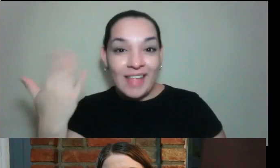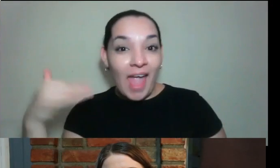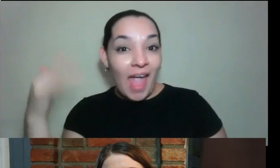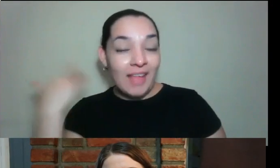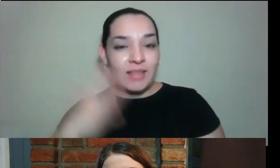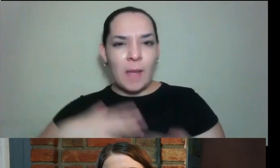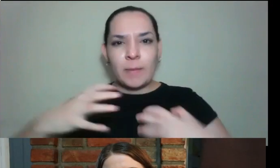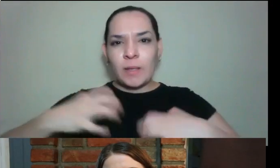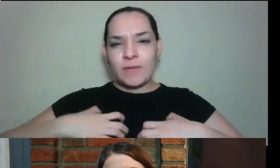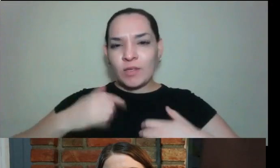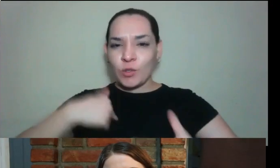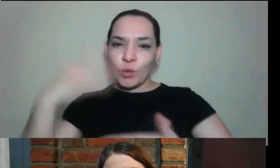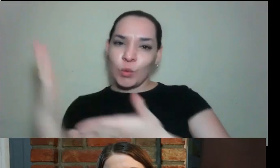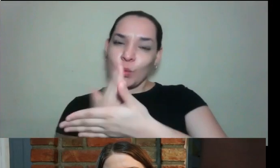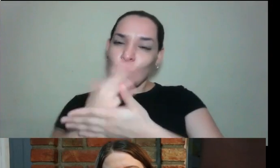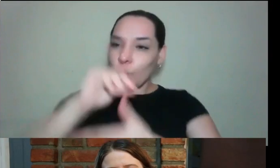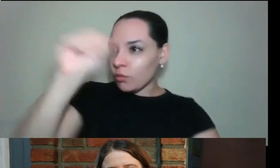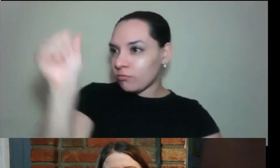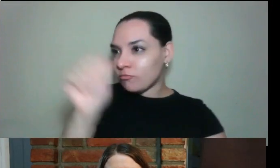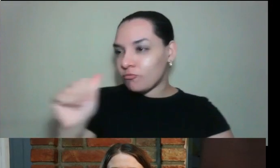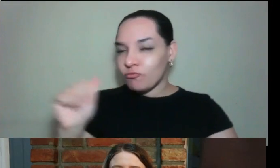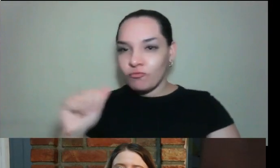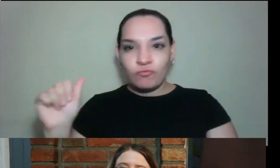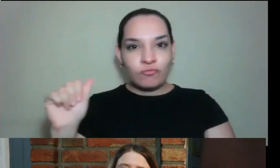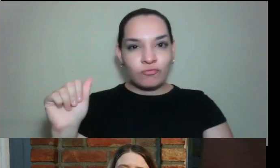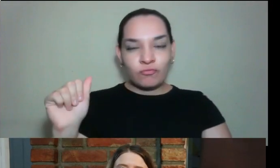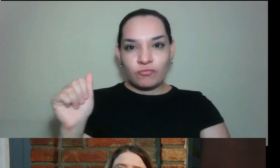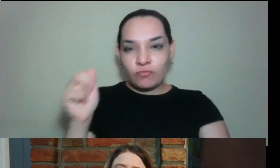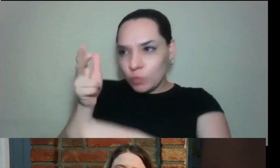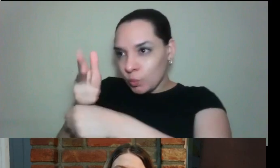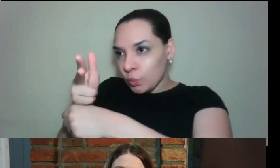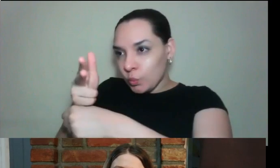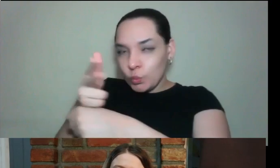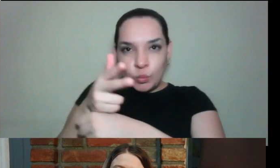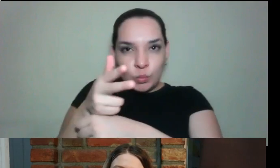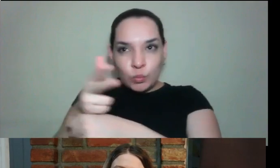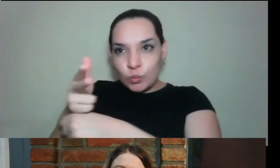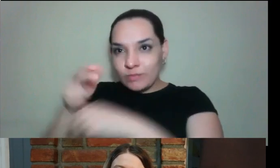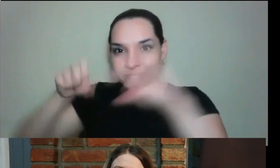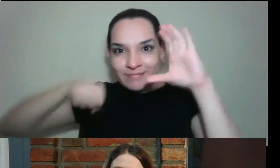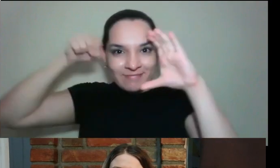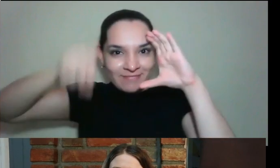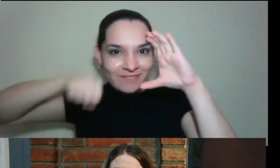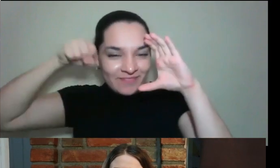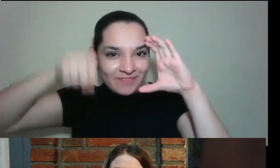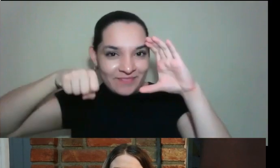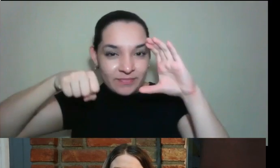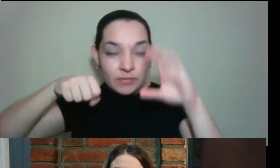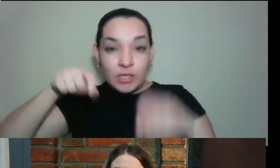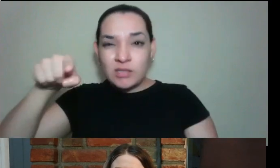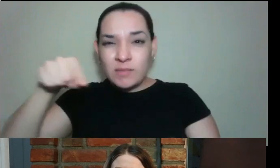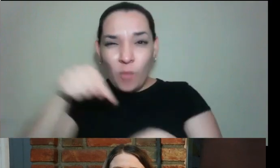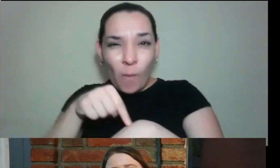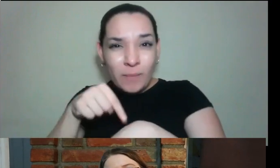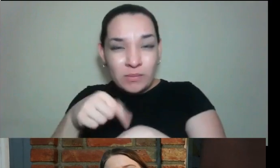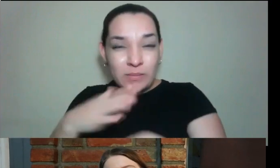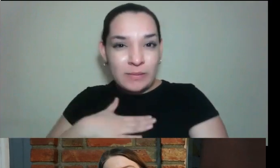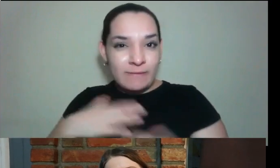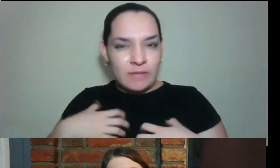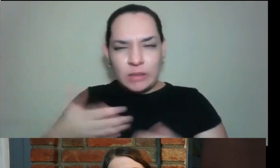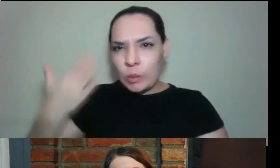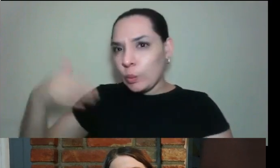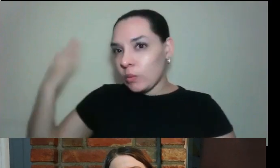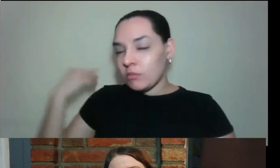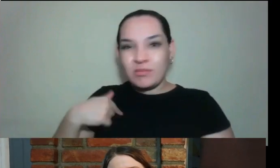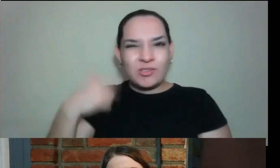Hubo un momento en mi vida en el cual yo estaba estudiando artes audiovisuales, es decir, cine, y me encontraba en un momento